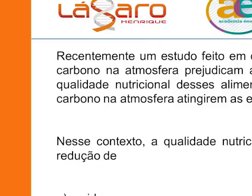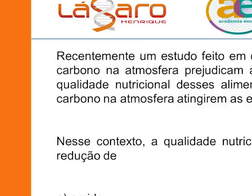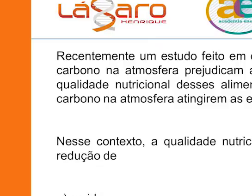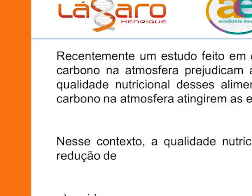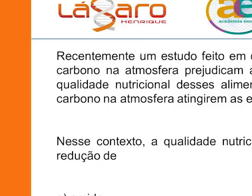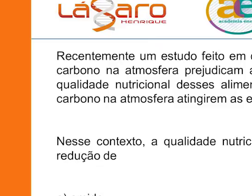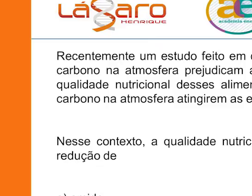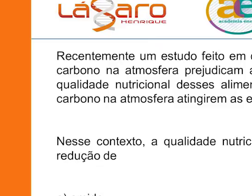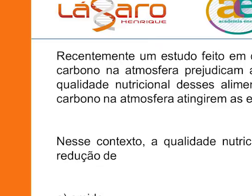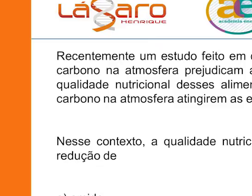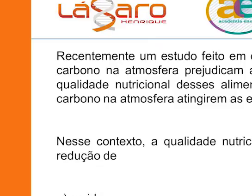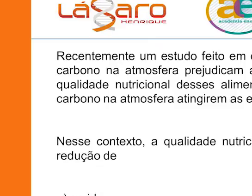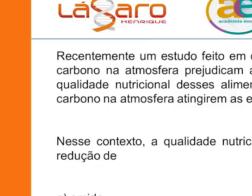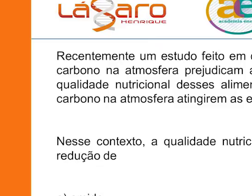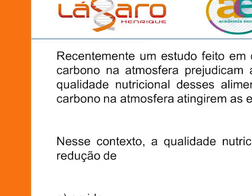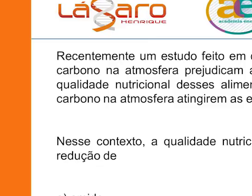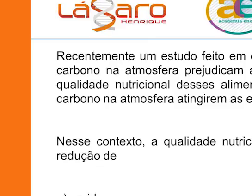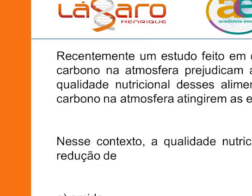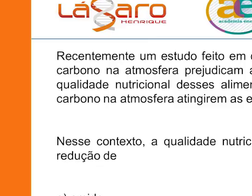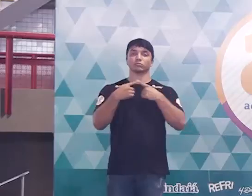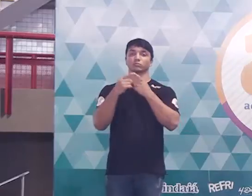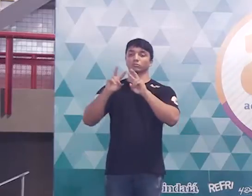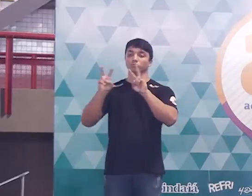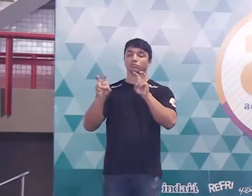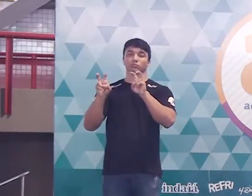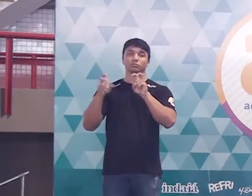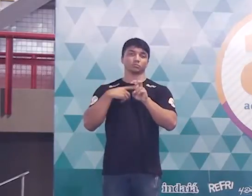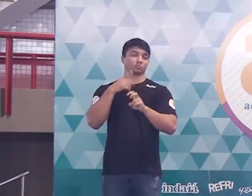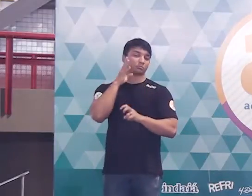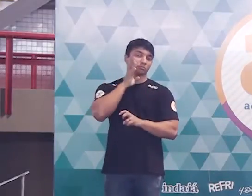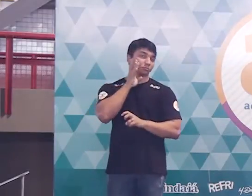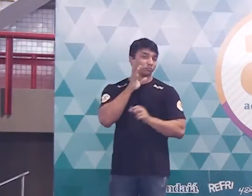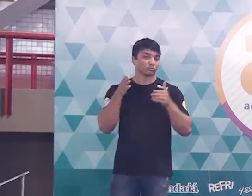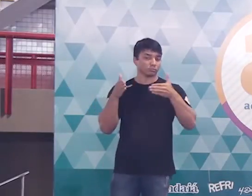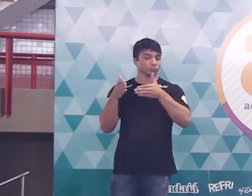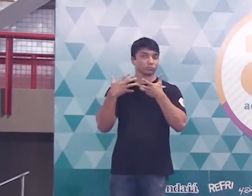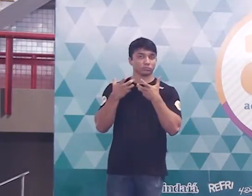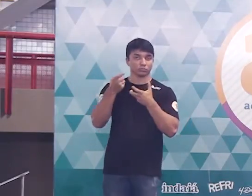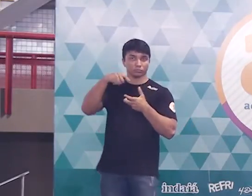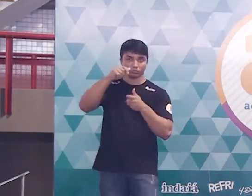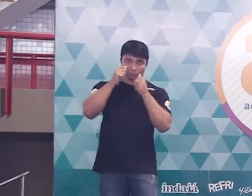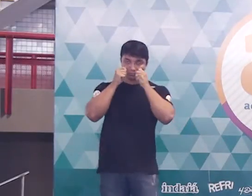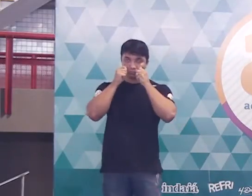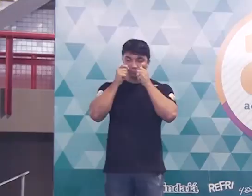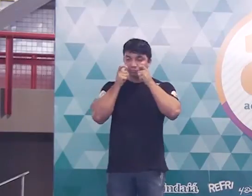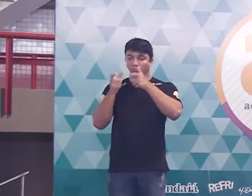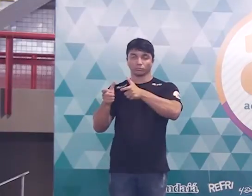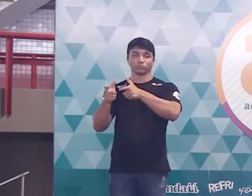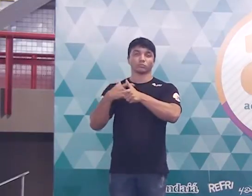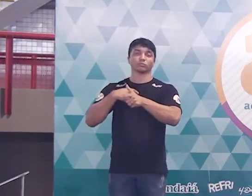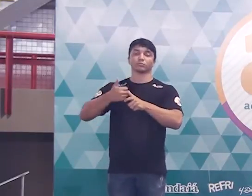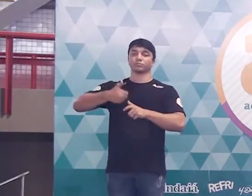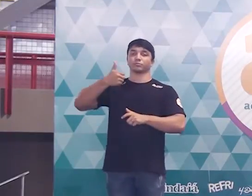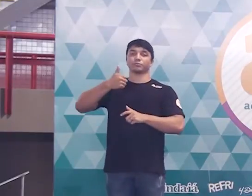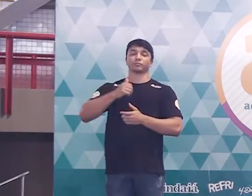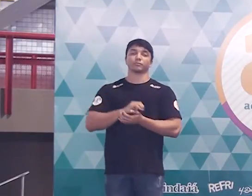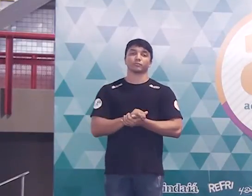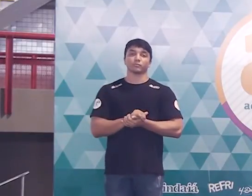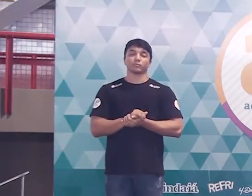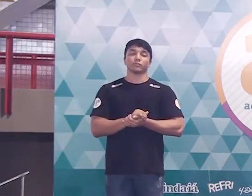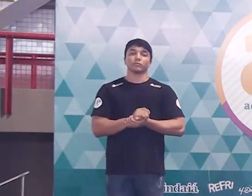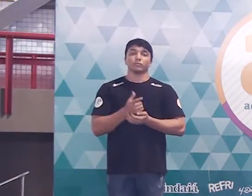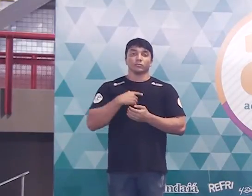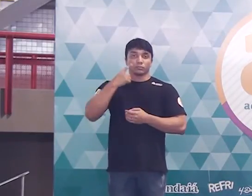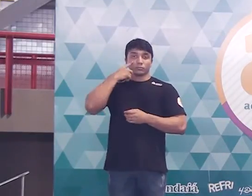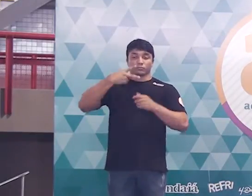esse texto, ele fala de dois assuntos bem bacanas, que eu quero que vocês fiquem bem atentos. Primeira coisa,